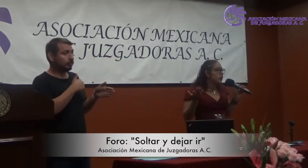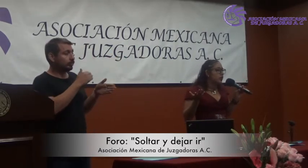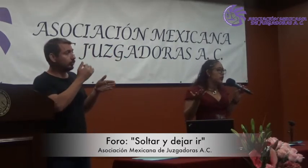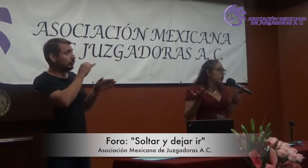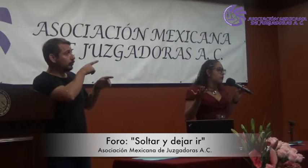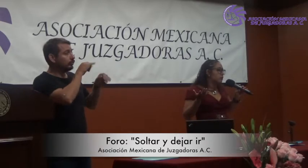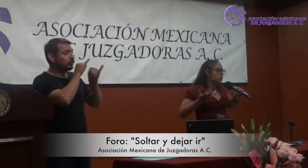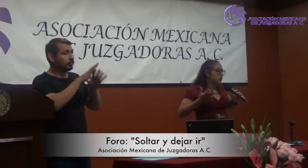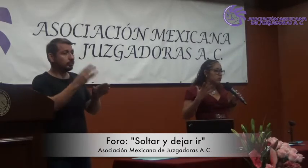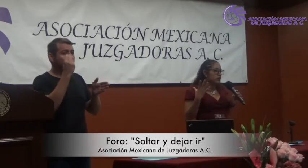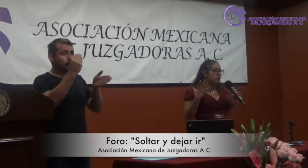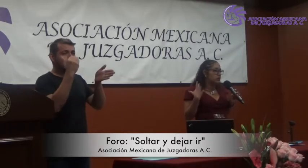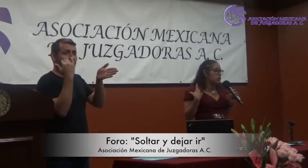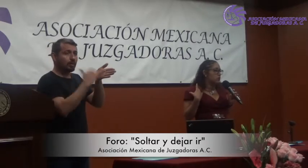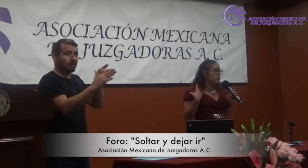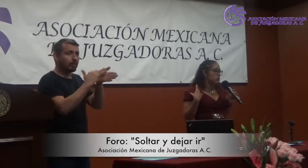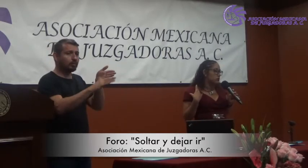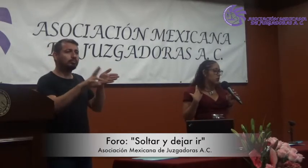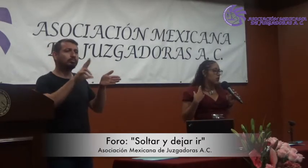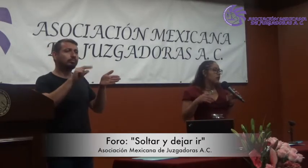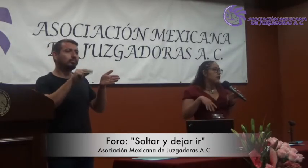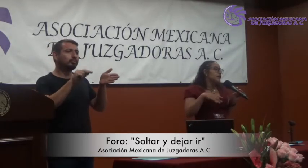imágenes, porque pues no es